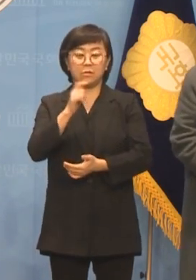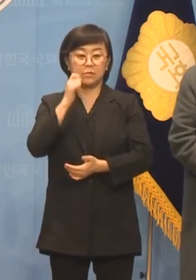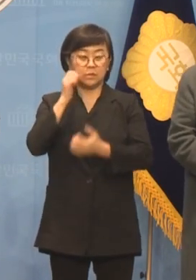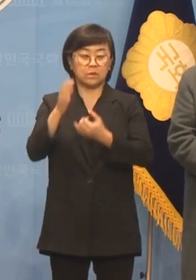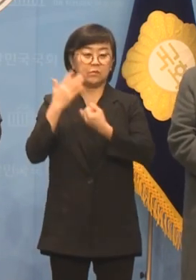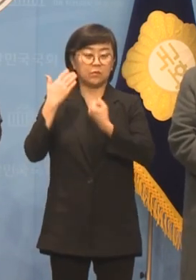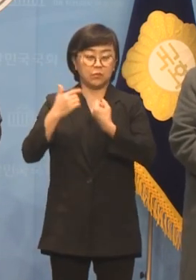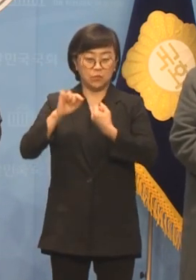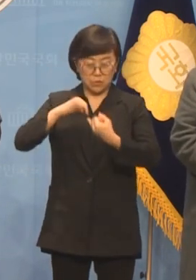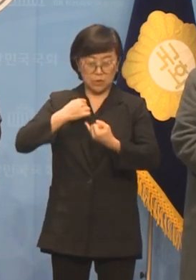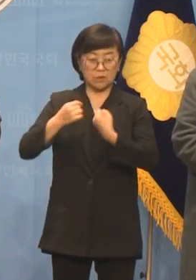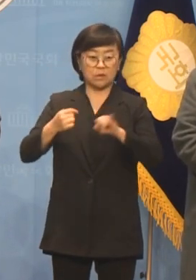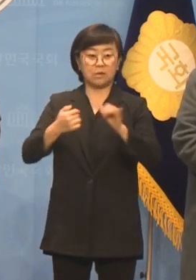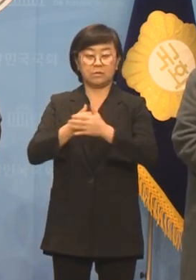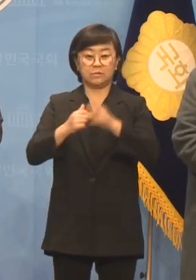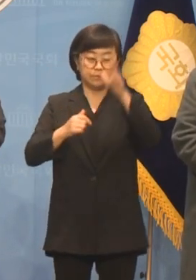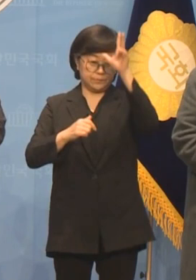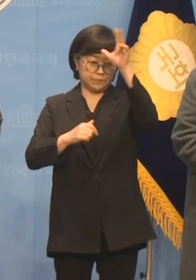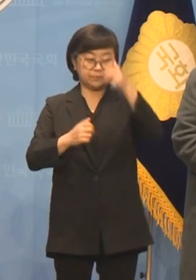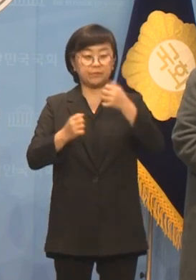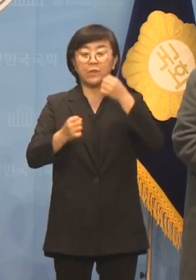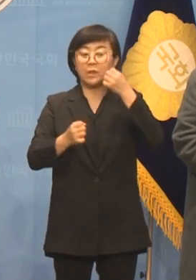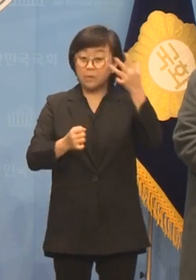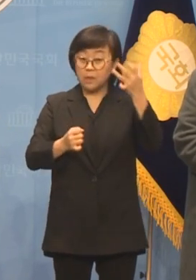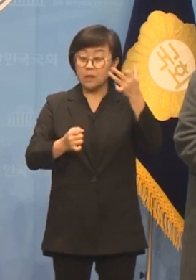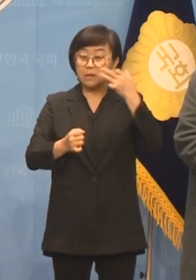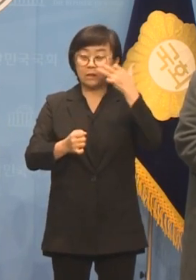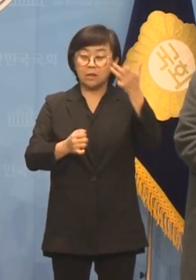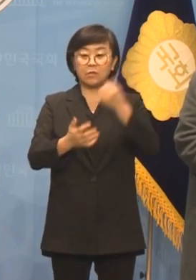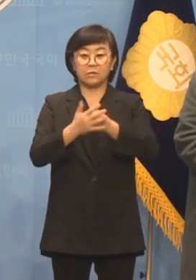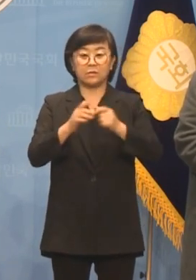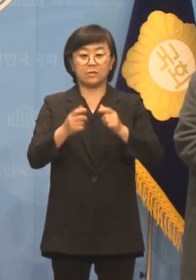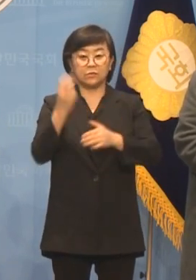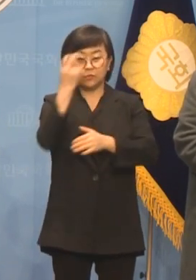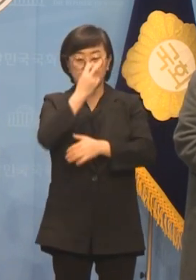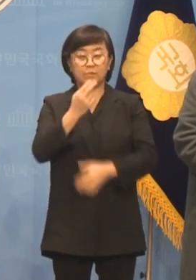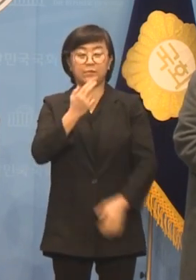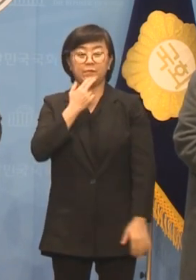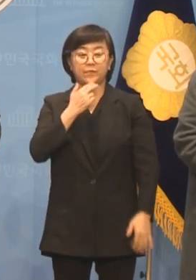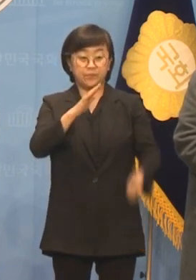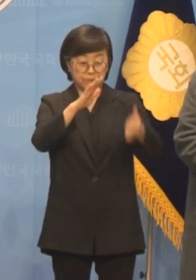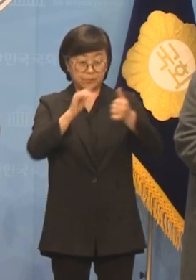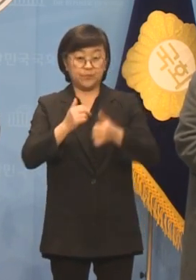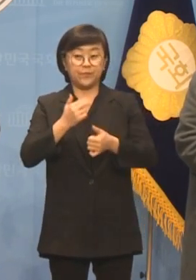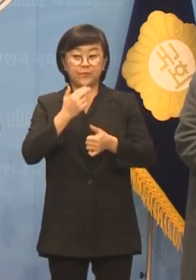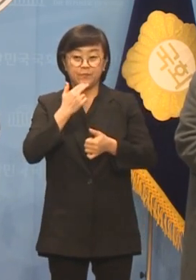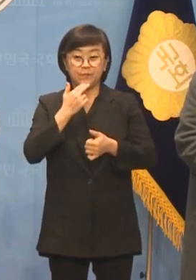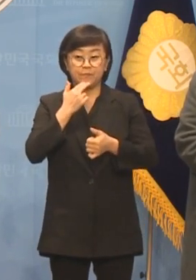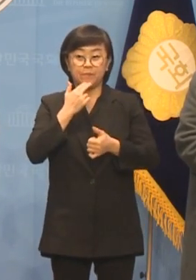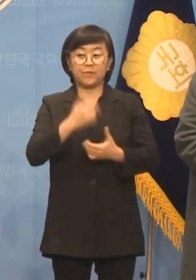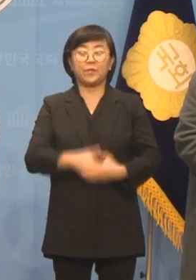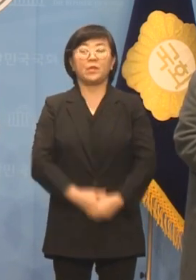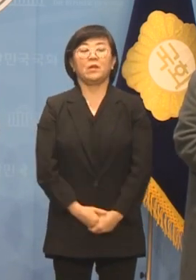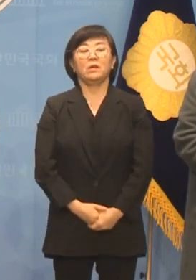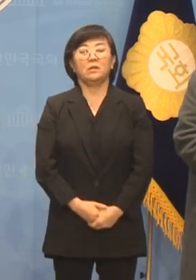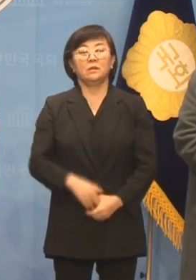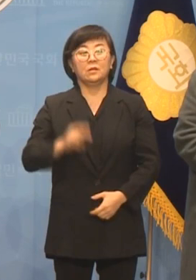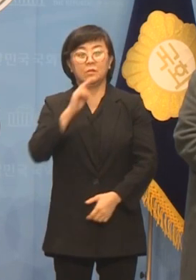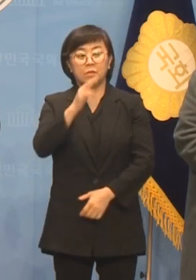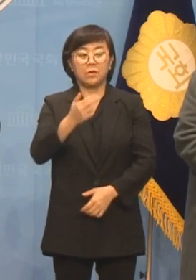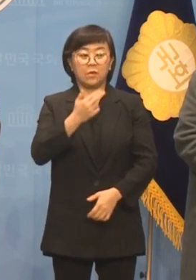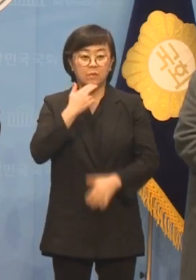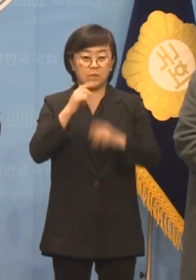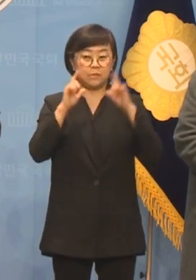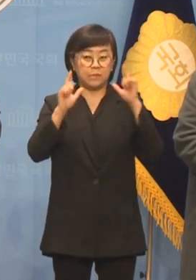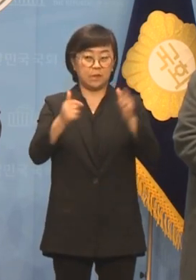따님과 관련해서 경찰이 18개월 동안 전혀 소환도 압수수색도 한 번 없이 무혐의 처리한 것에